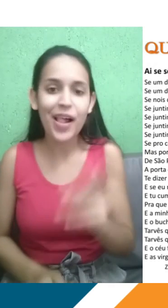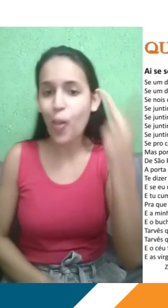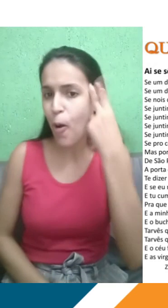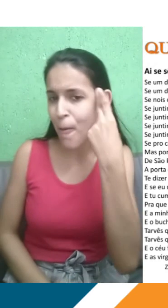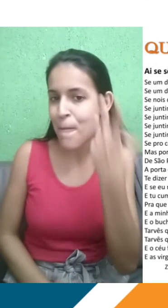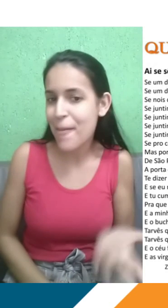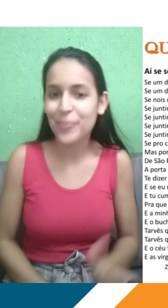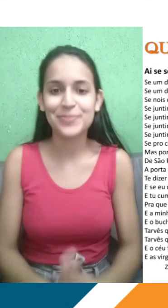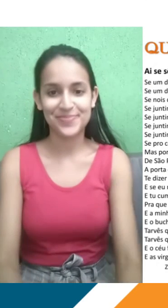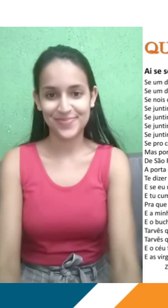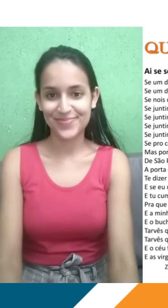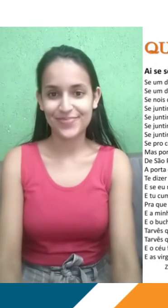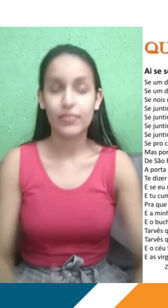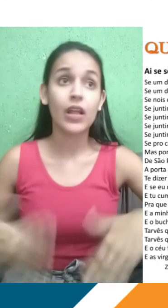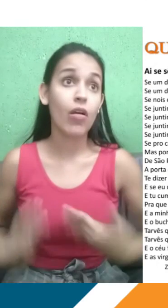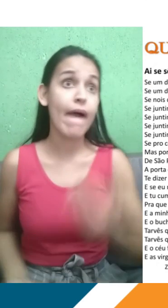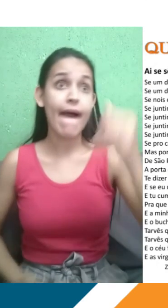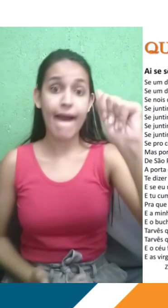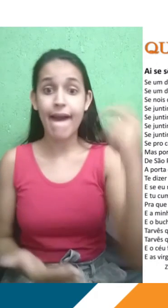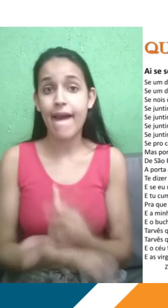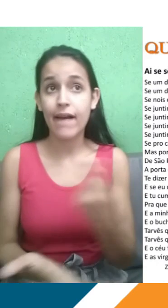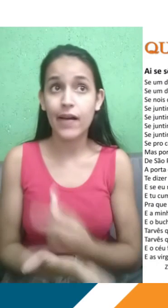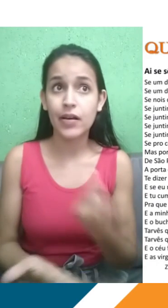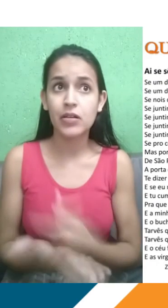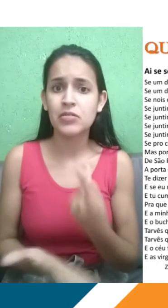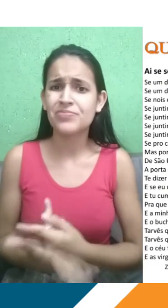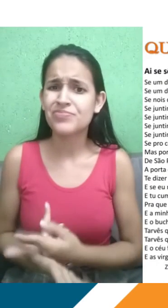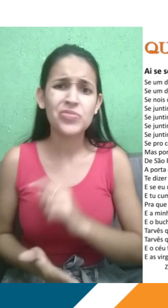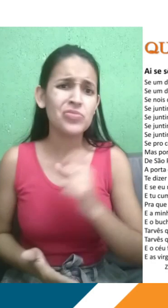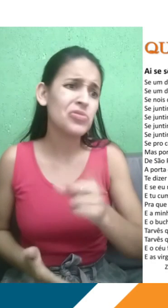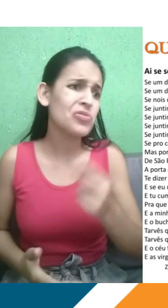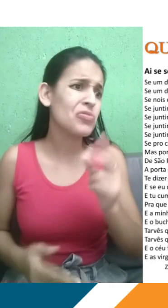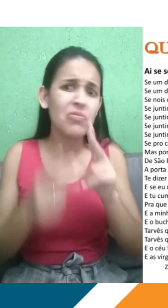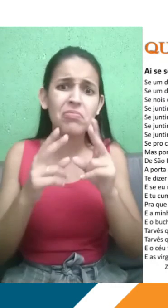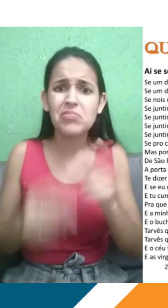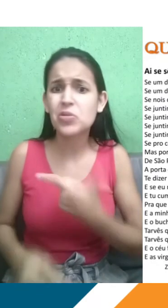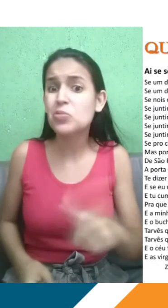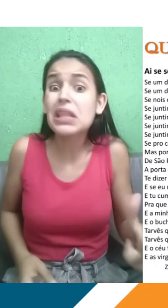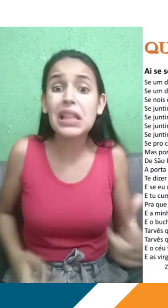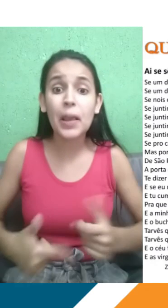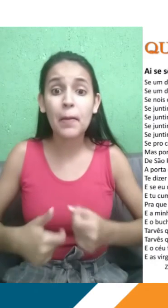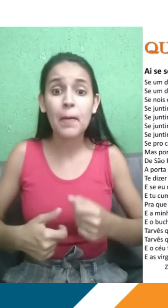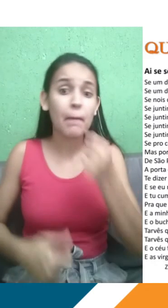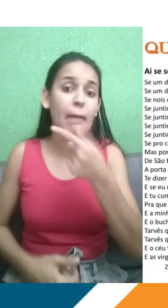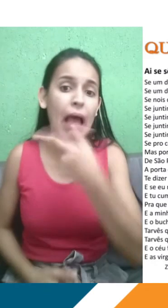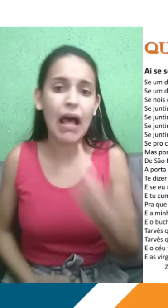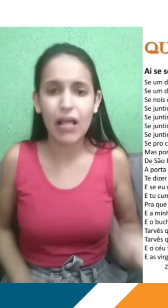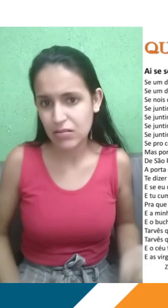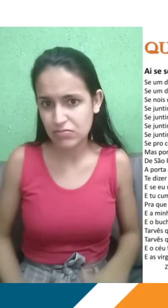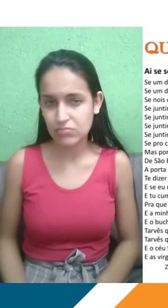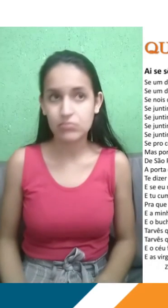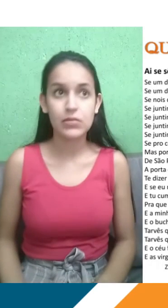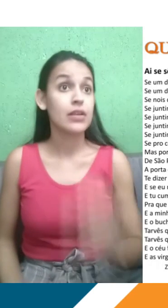falante que faz uso dessas formas não seja escolarizado. A opção D também é invalidada porque o que torna a